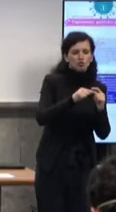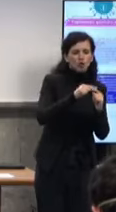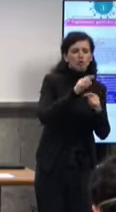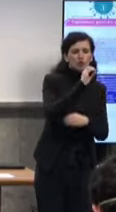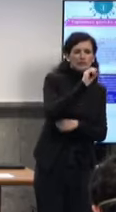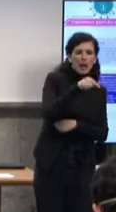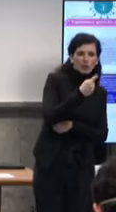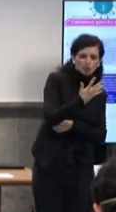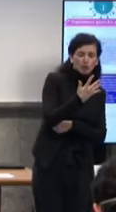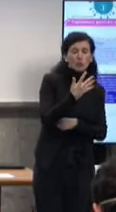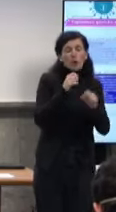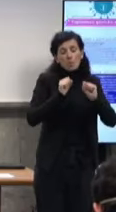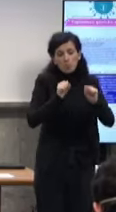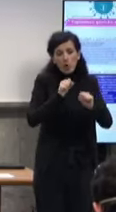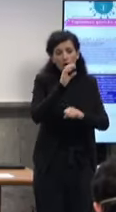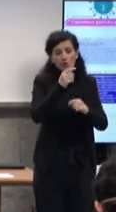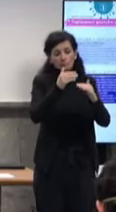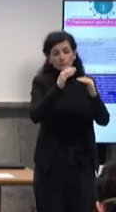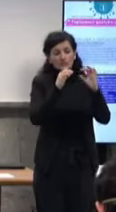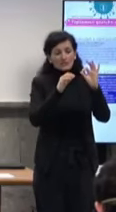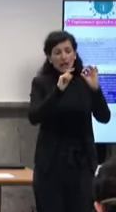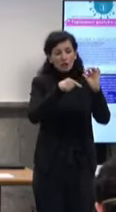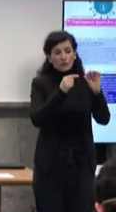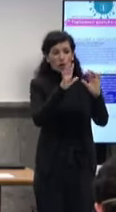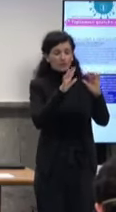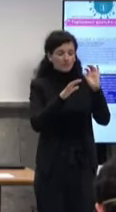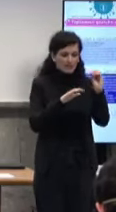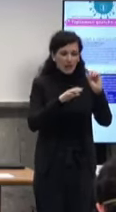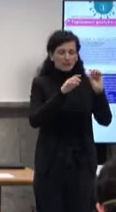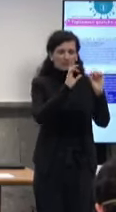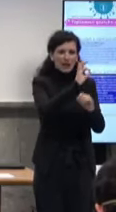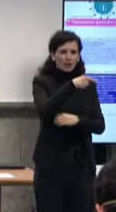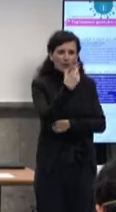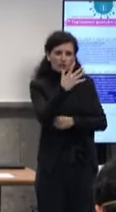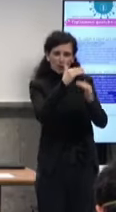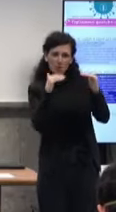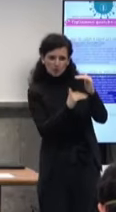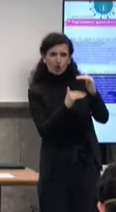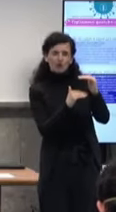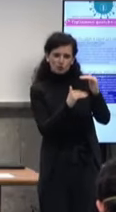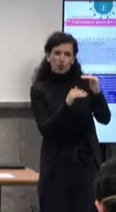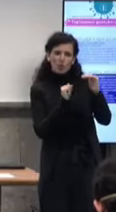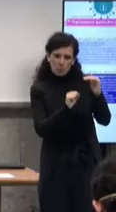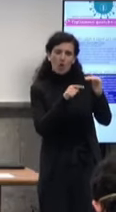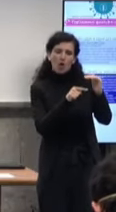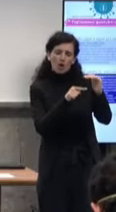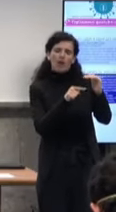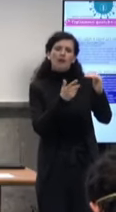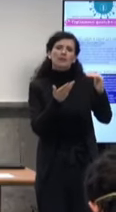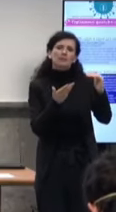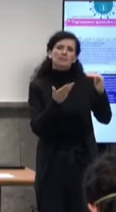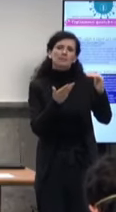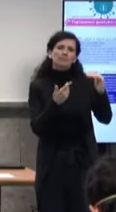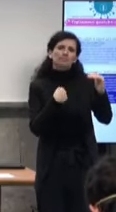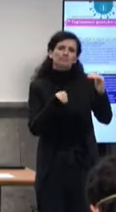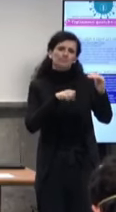possibilmente sotto lo 0 5 diciamo così e questo è un po la sfida perché se dovessimo invece rifare le misure che doppia